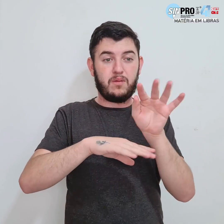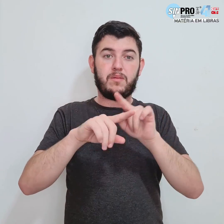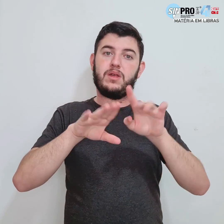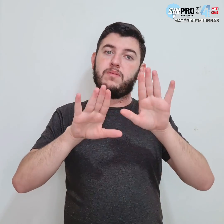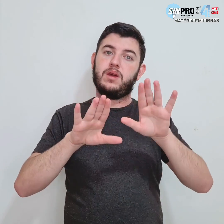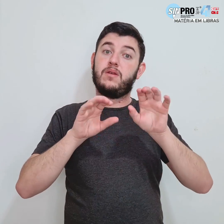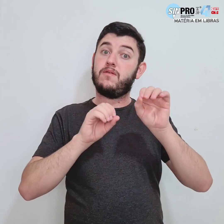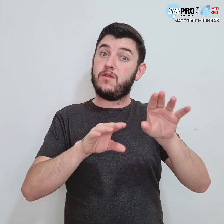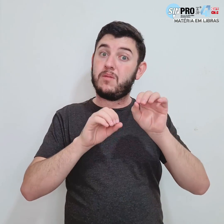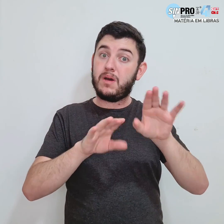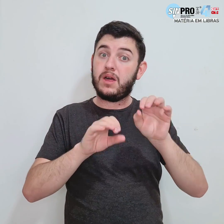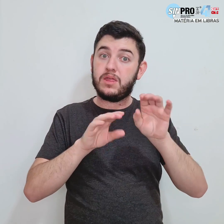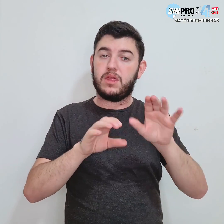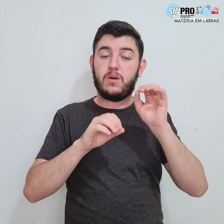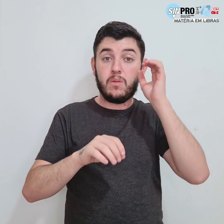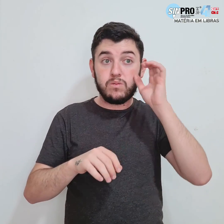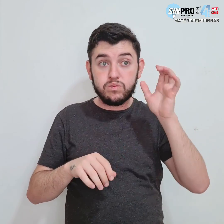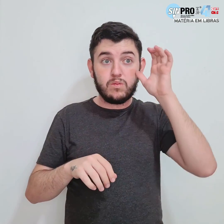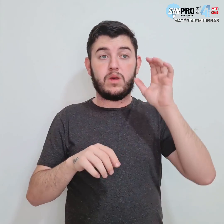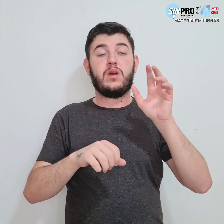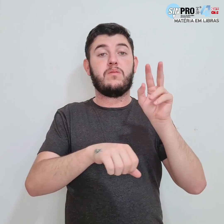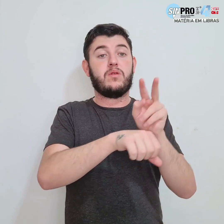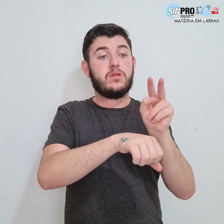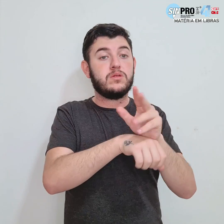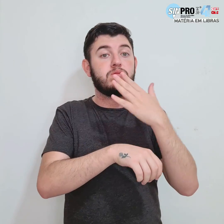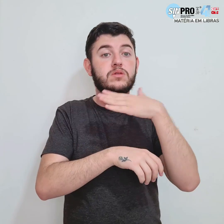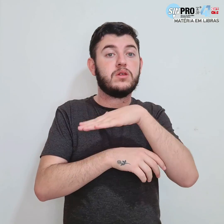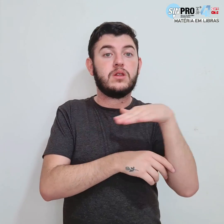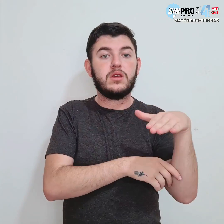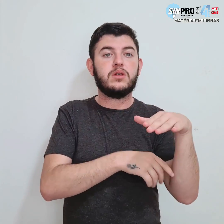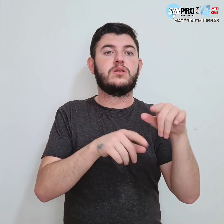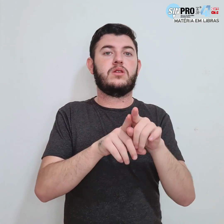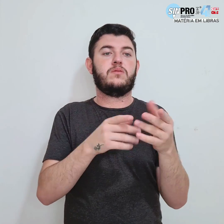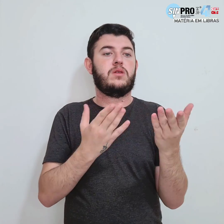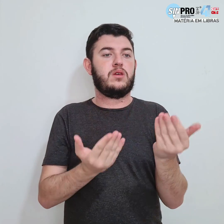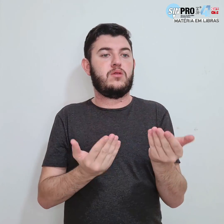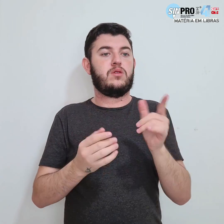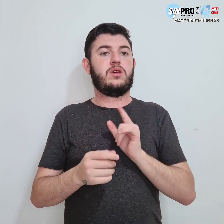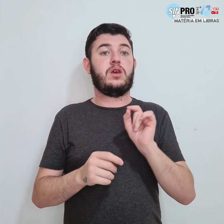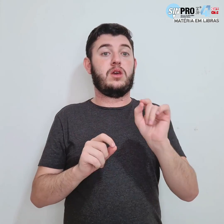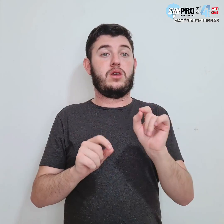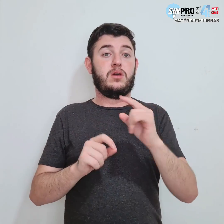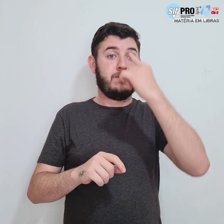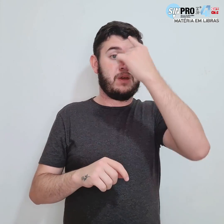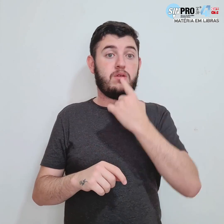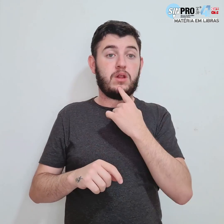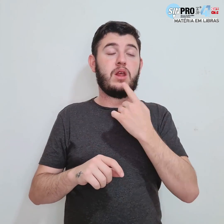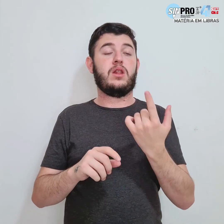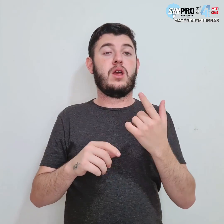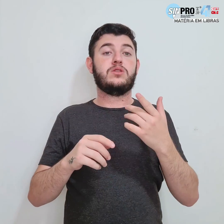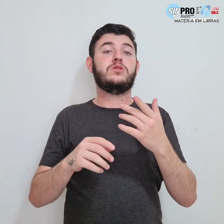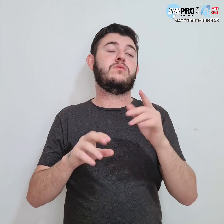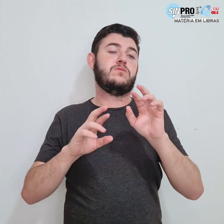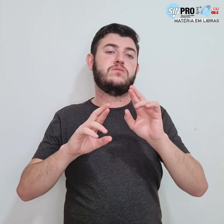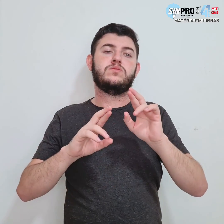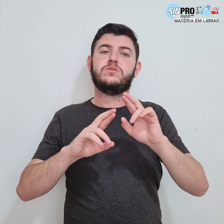uma formação ampla capaz de proteger crianças e adolescentes dos desvios de personalidade dos próprios pais